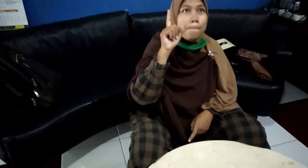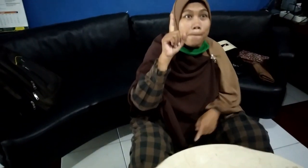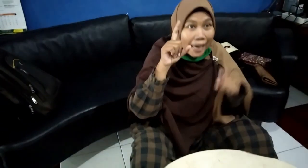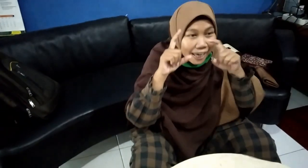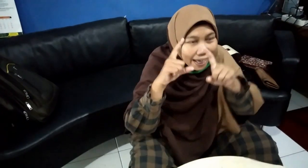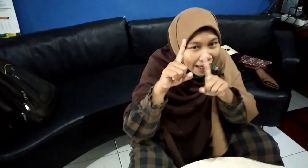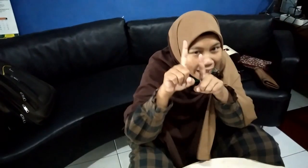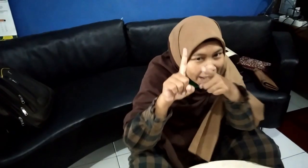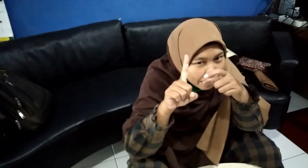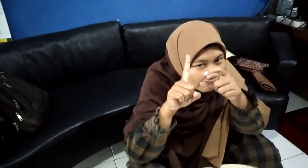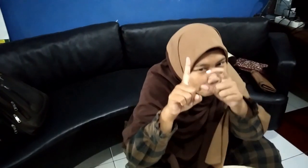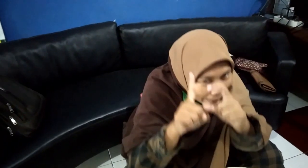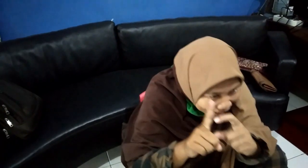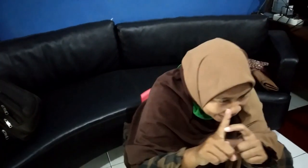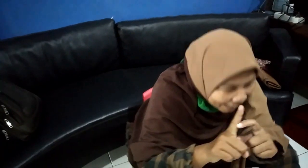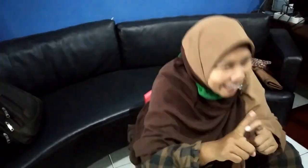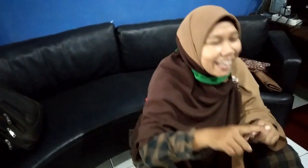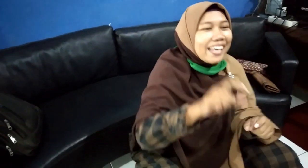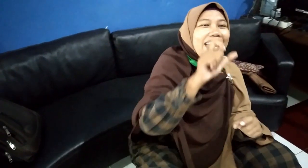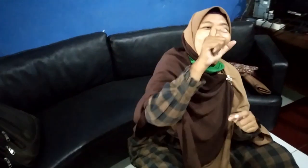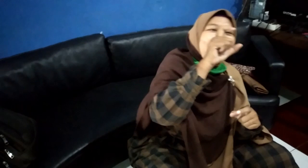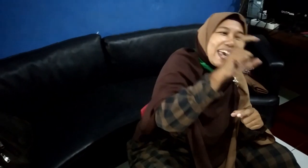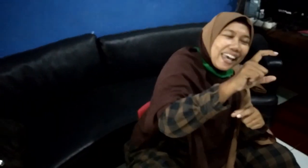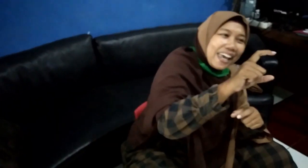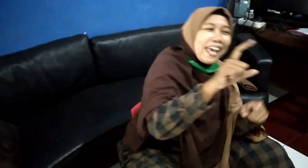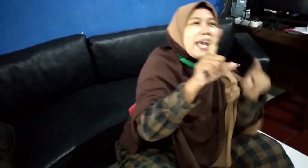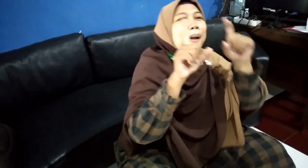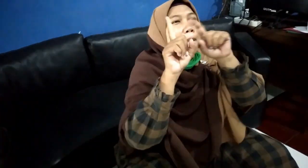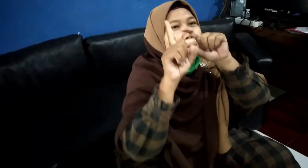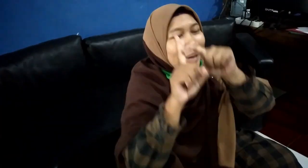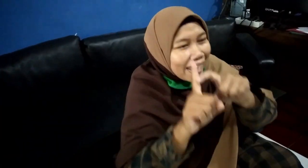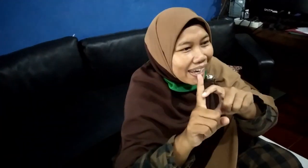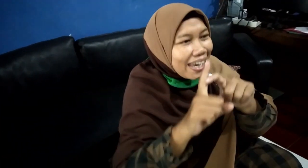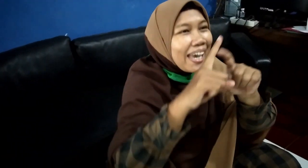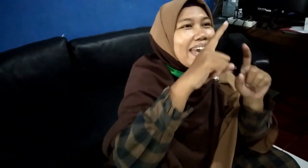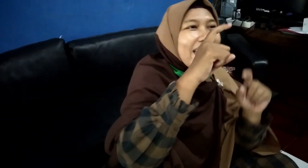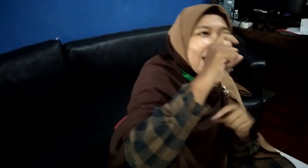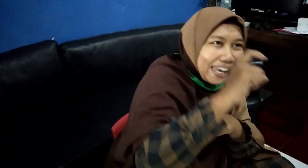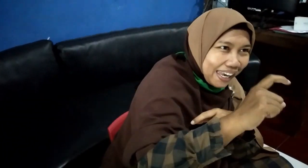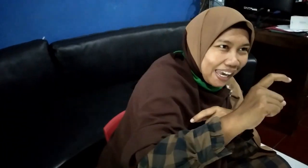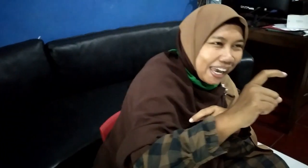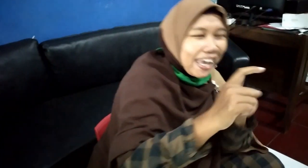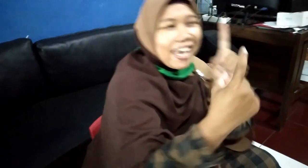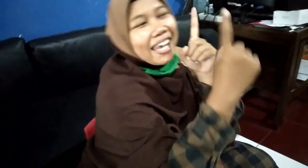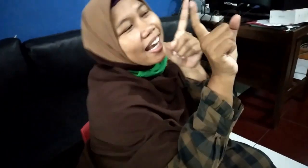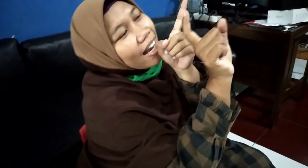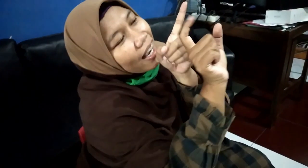B, B, E, B, E, K.